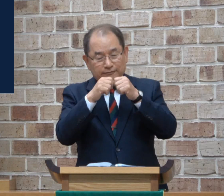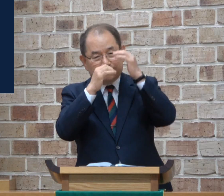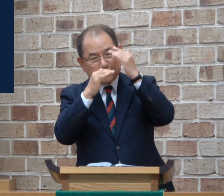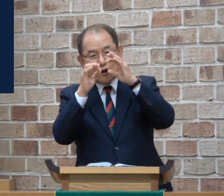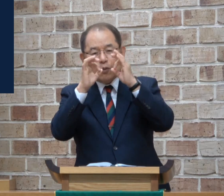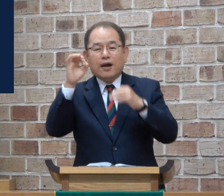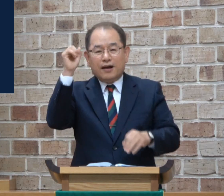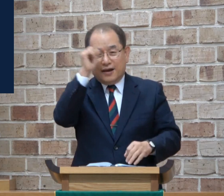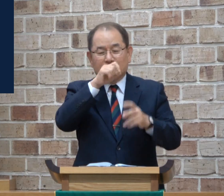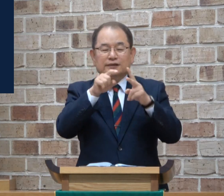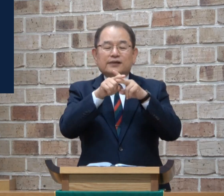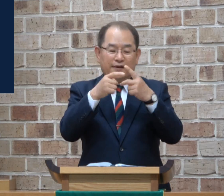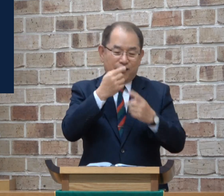이해하실 수 있을 것입니다.